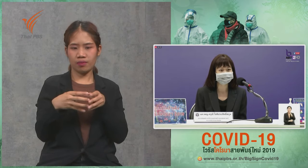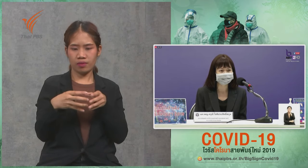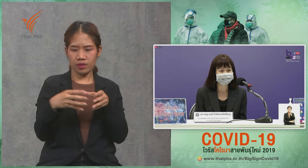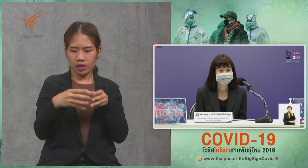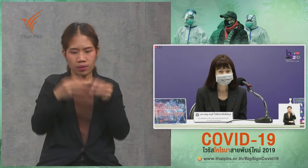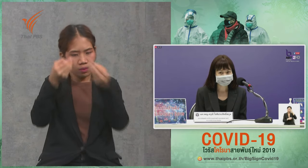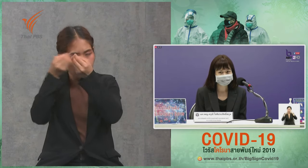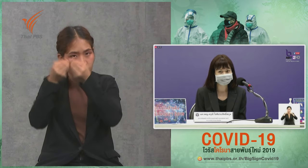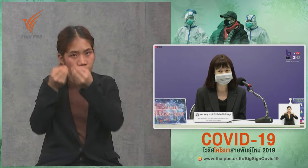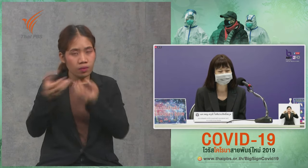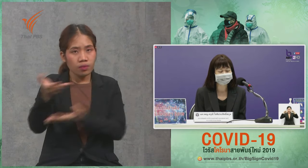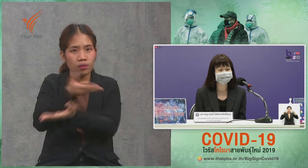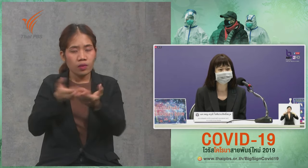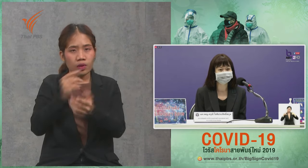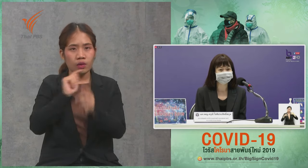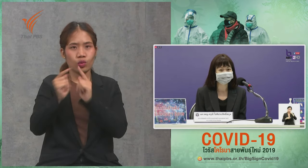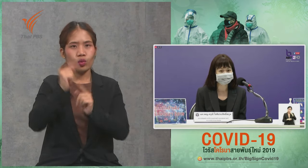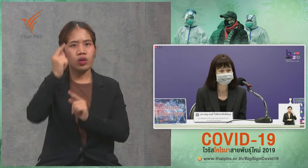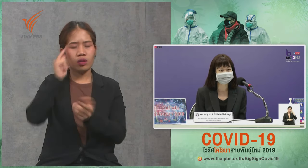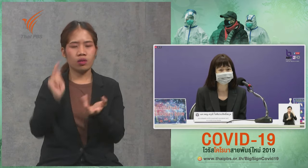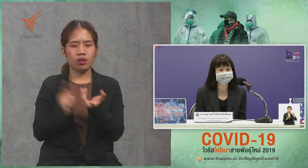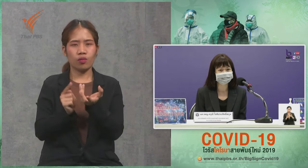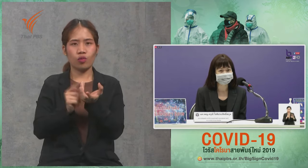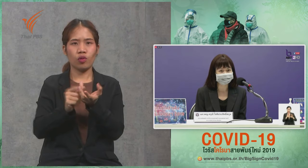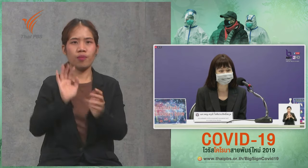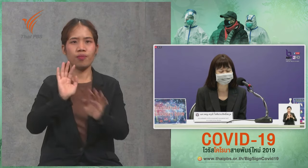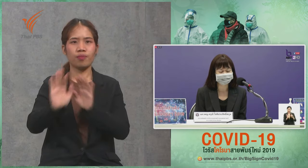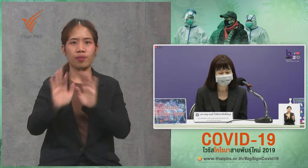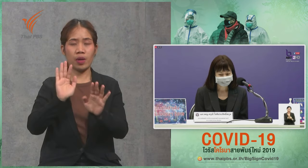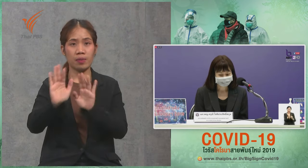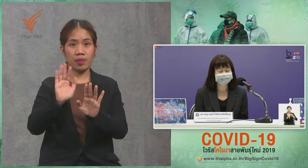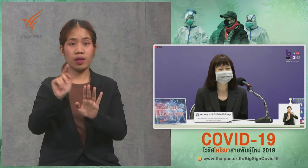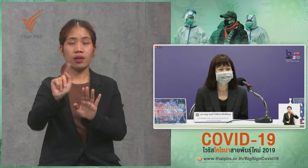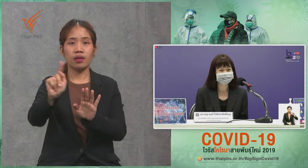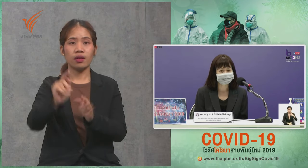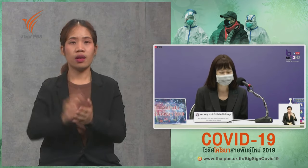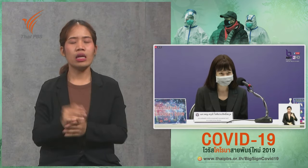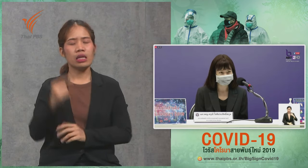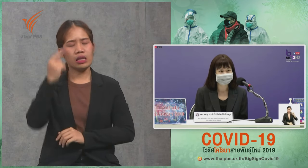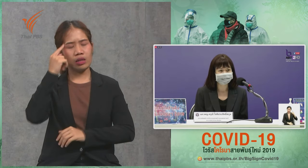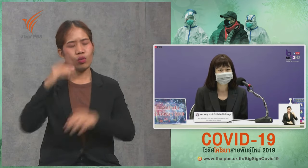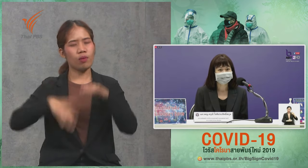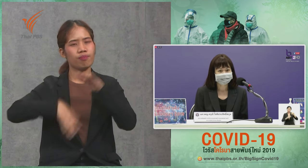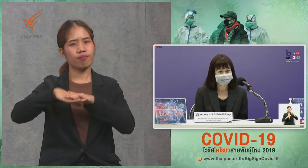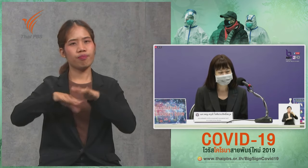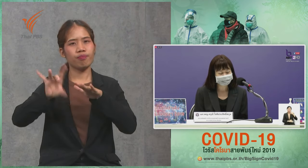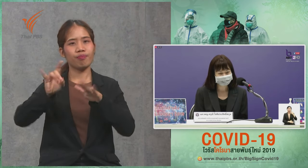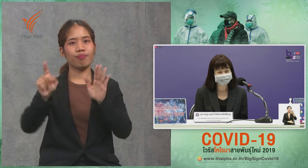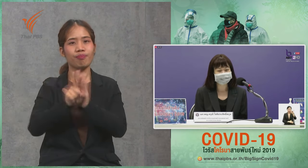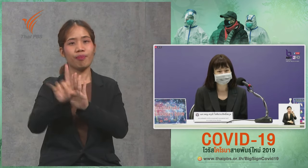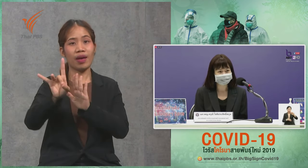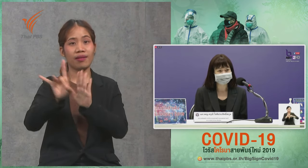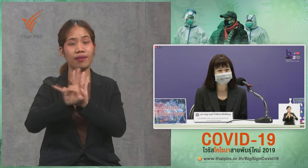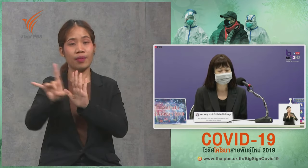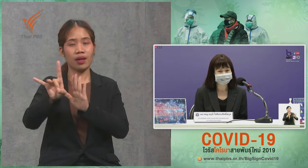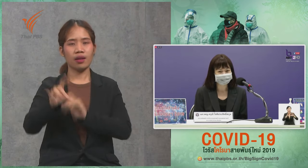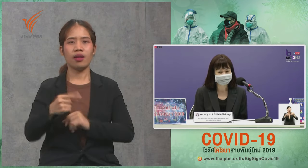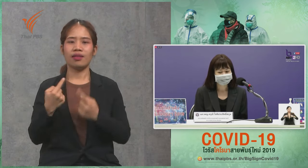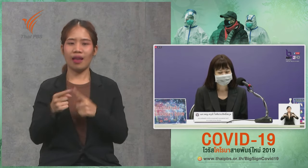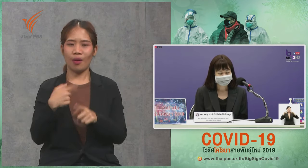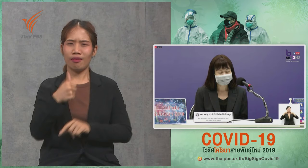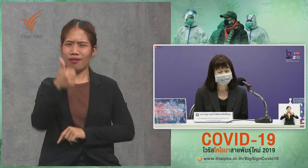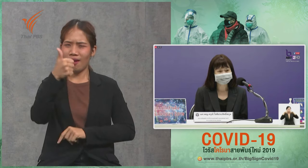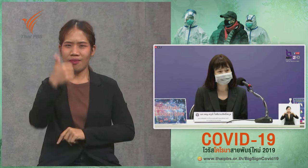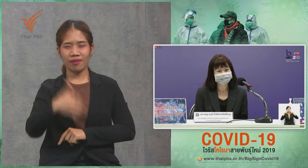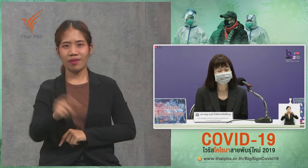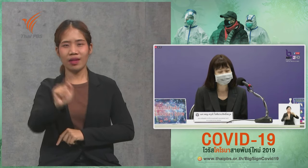ทำเนี่ยก็คือเท่าที่เราคำนวณดูมันน่าจะได้ประมาณอย่างต่ำเนี่ยคือ8ครั้งแต่ทีเนี้ยมันจะ8ครั้งหรือเปล่าเนี่